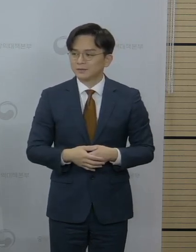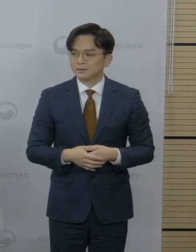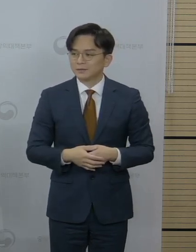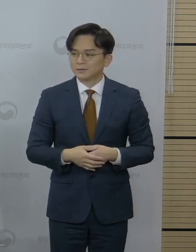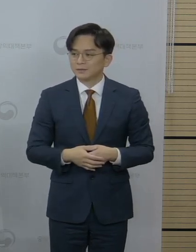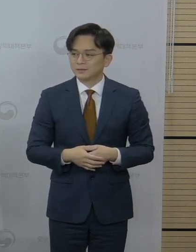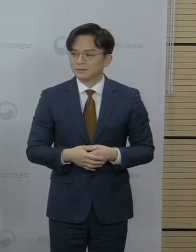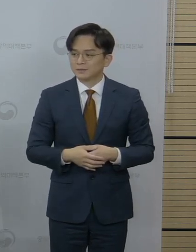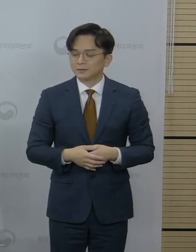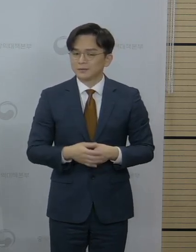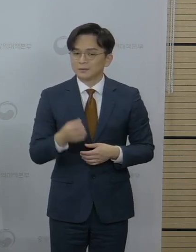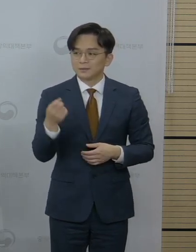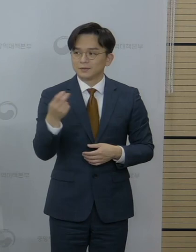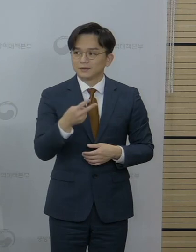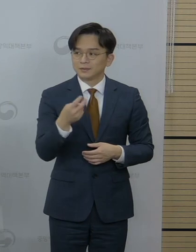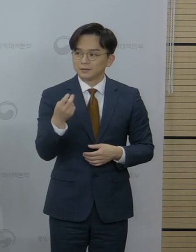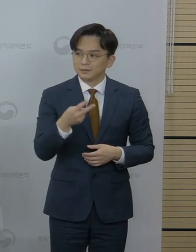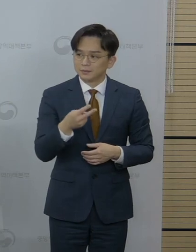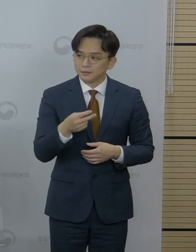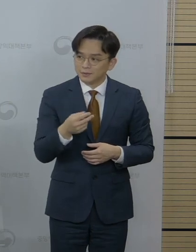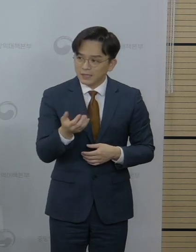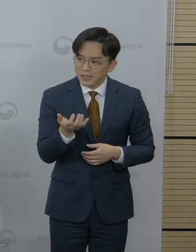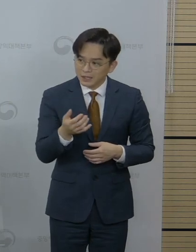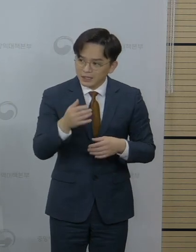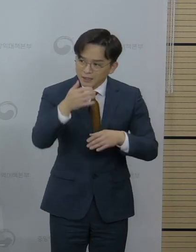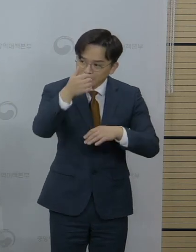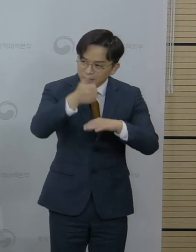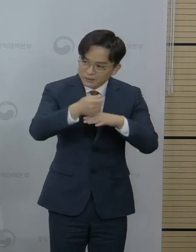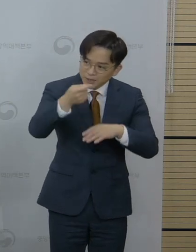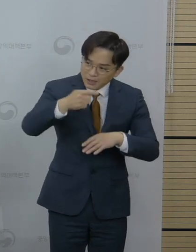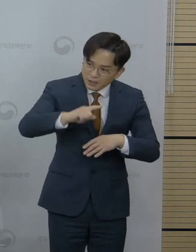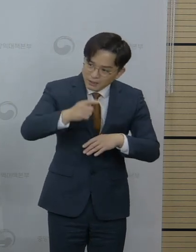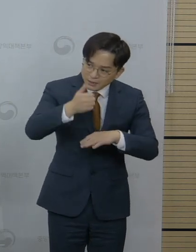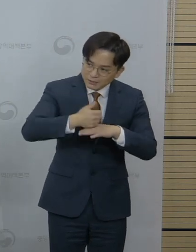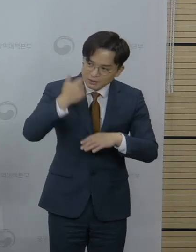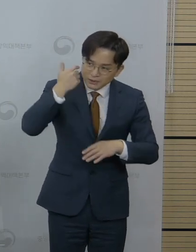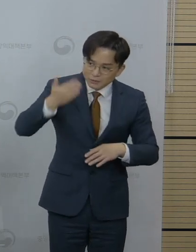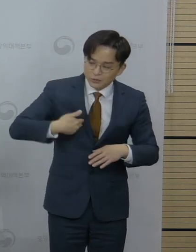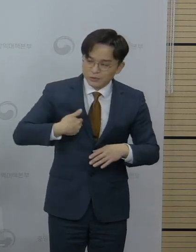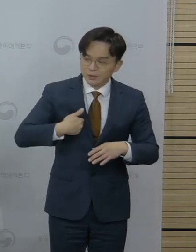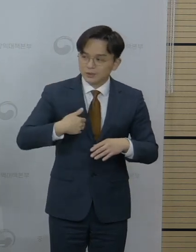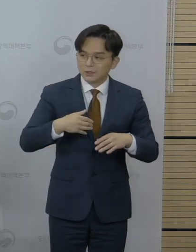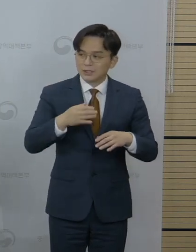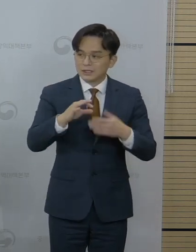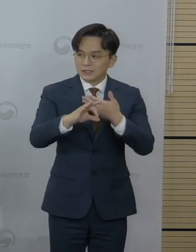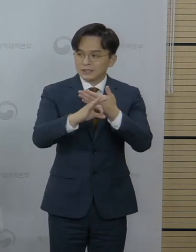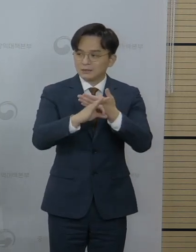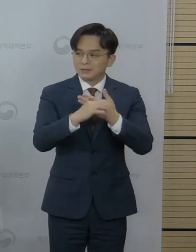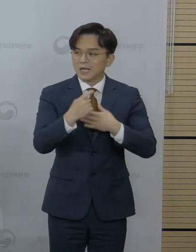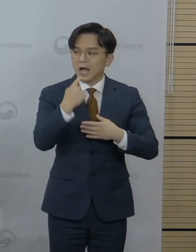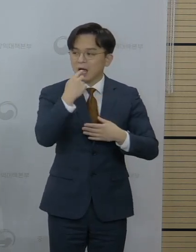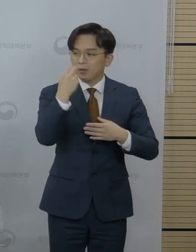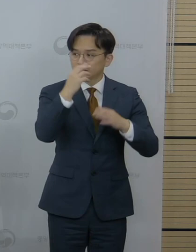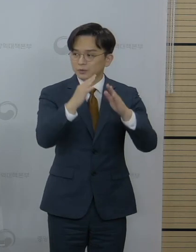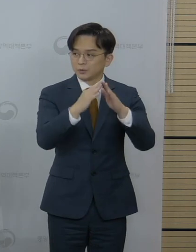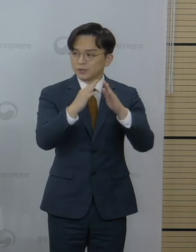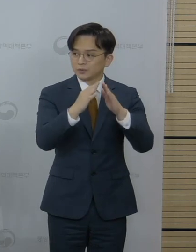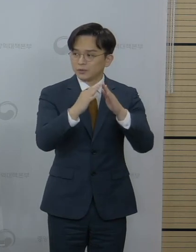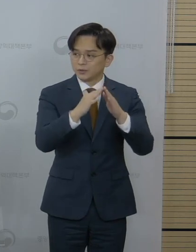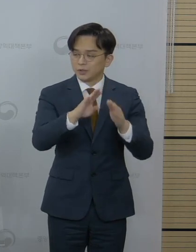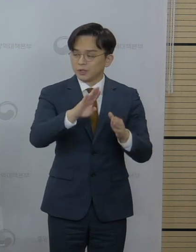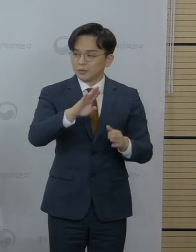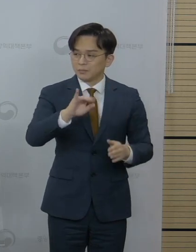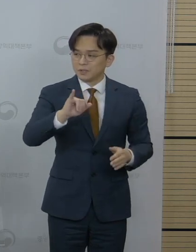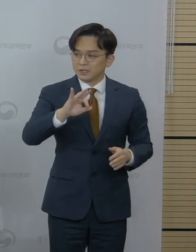임시 검사소에서 비인두 PCR만을 안내하고 있다라고 하셨는데 이 부분은 저희가